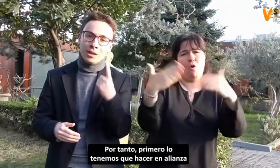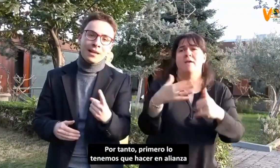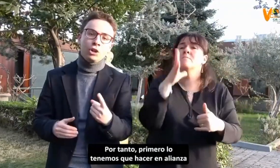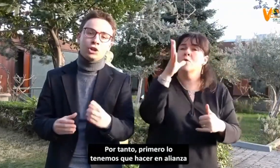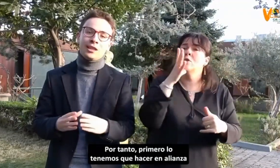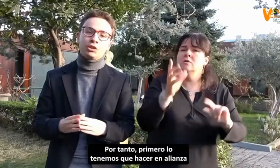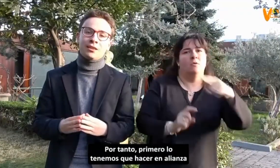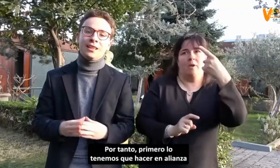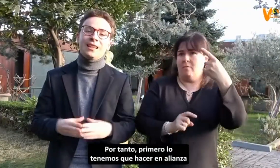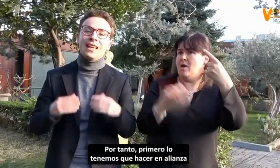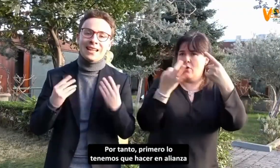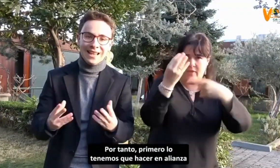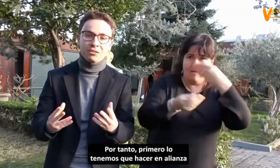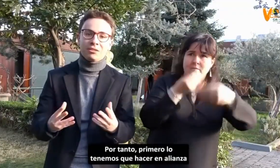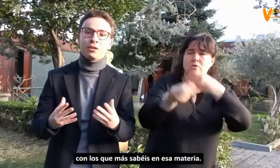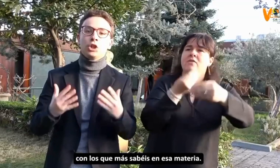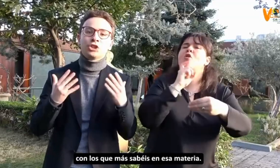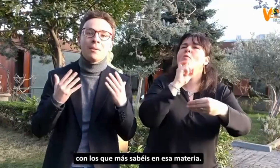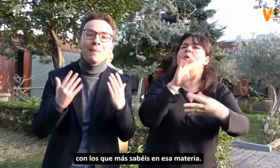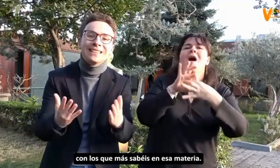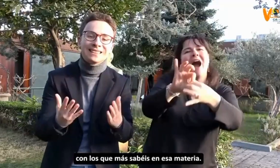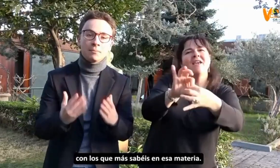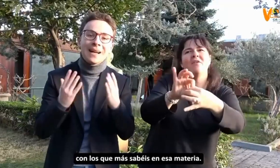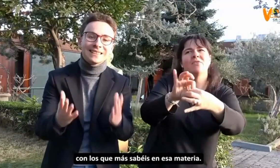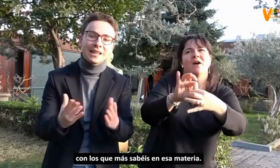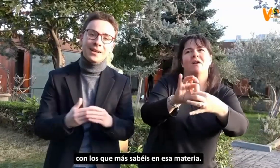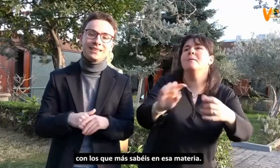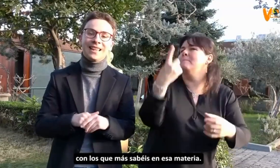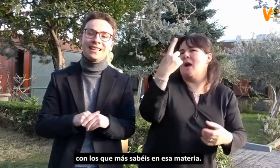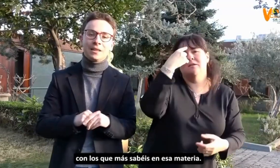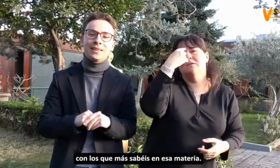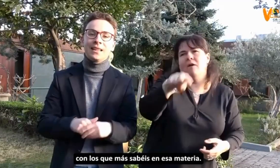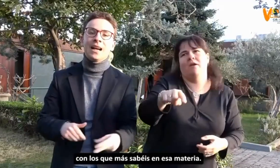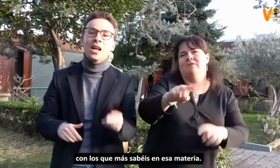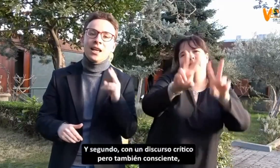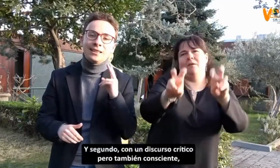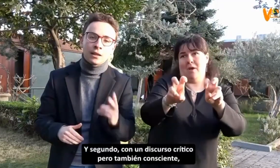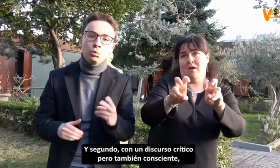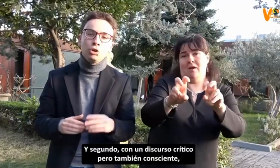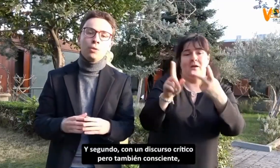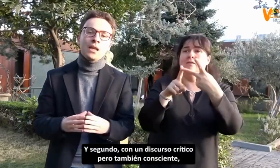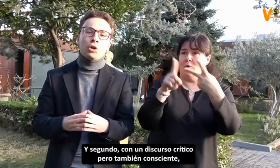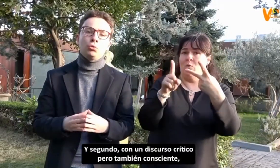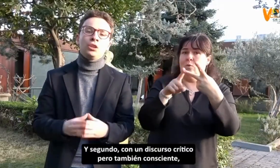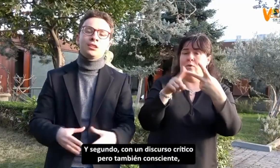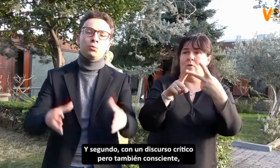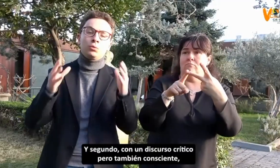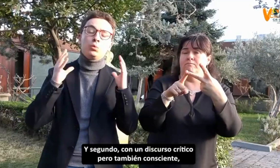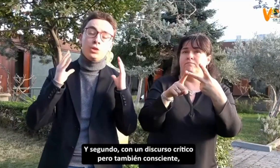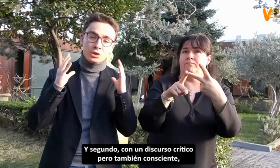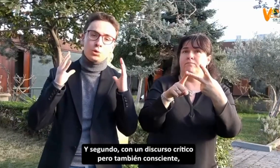tanto, primero lo tenemos que hacer en alianza con los que más sabéis en esa materia, y segundo, con